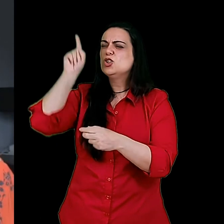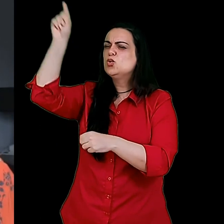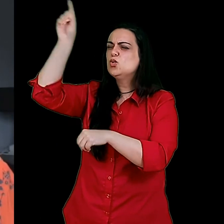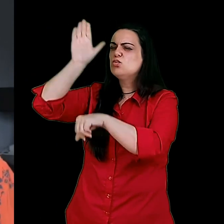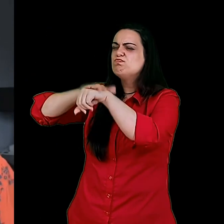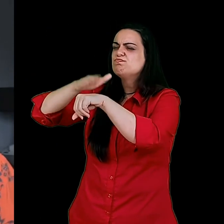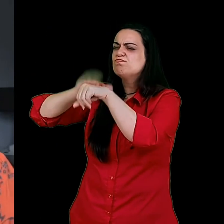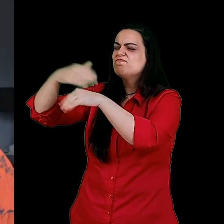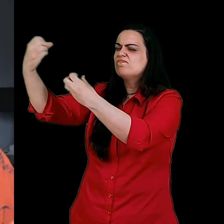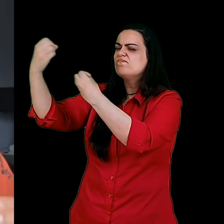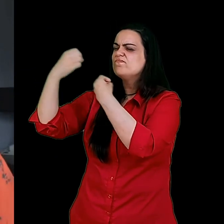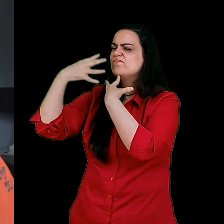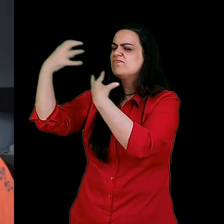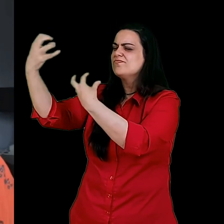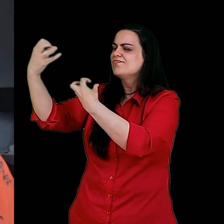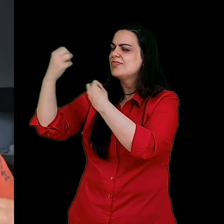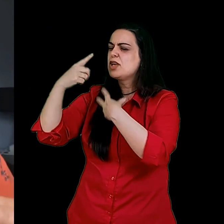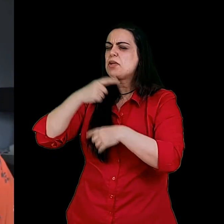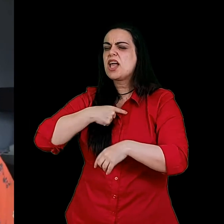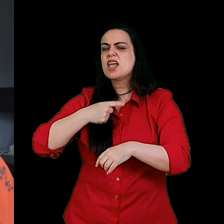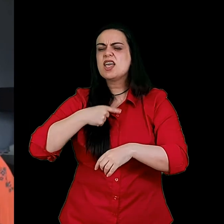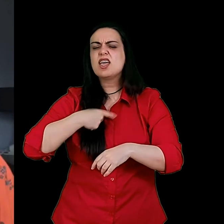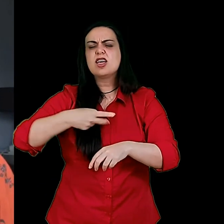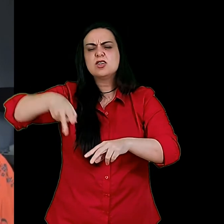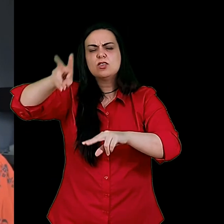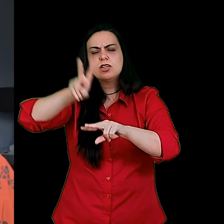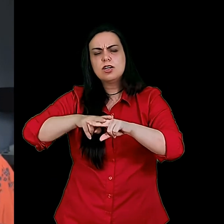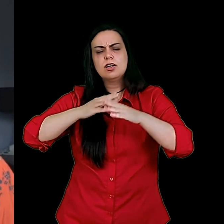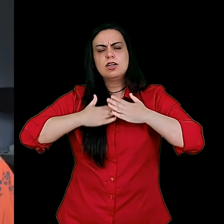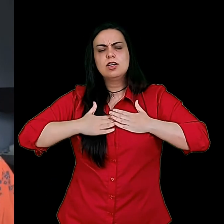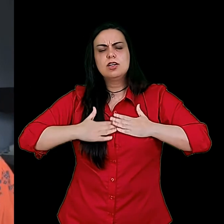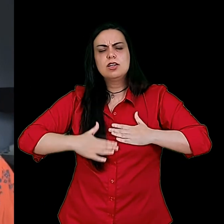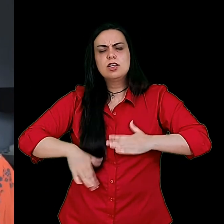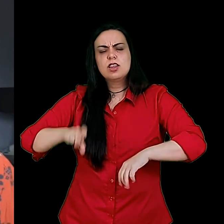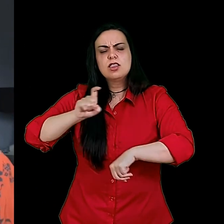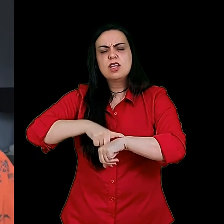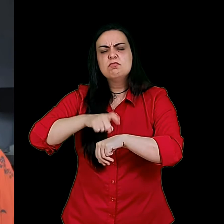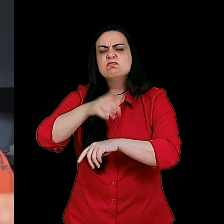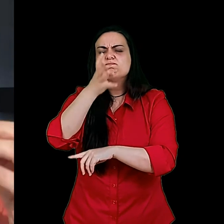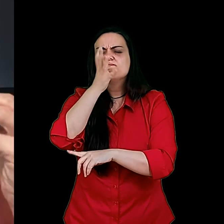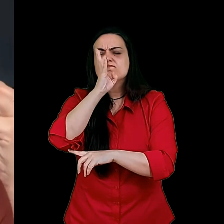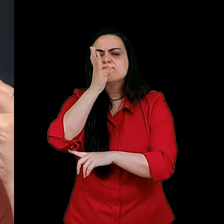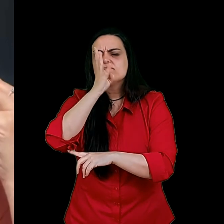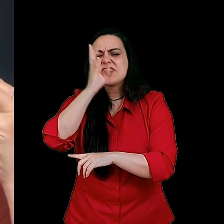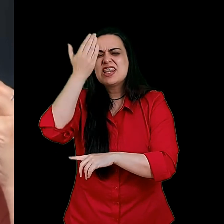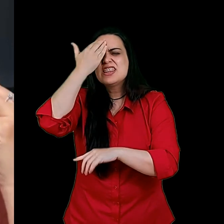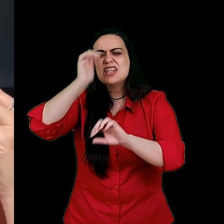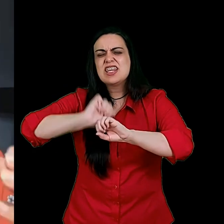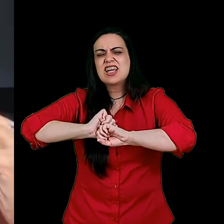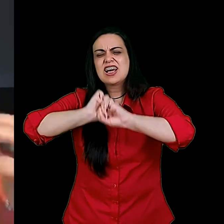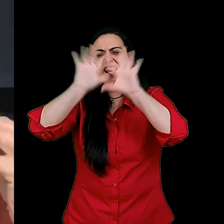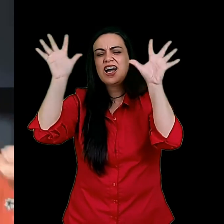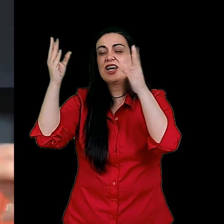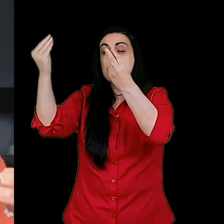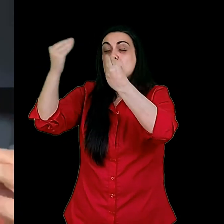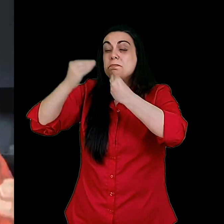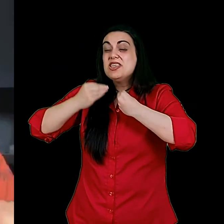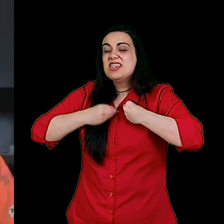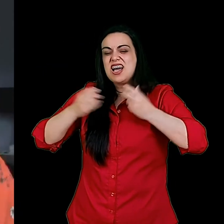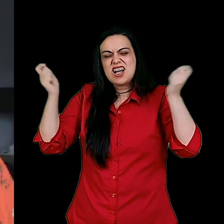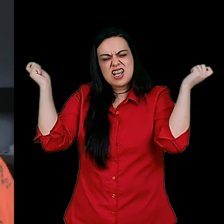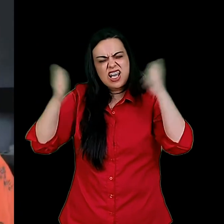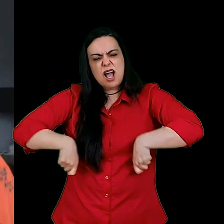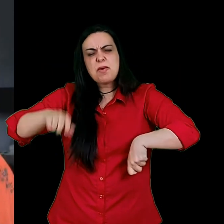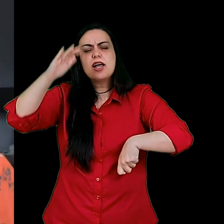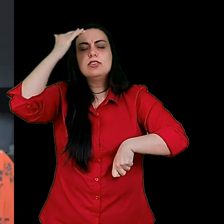por ti, para sentar, para ouvir, para entender. Dá-me capacidade de assimilação